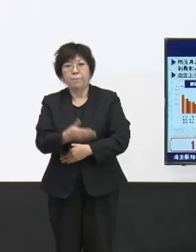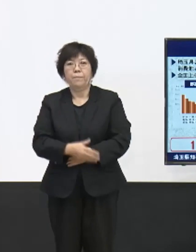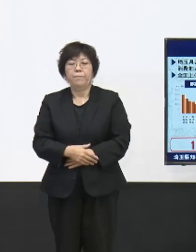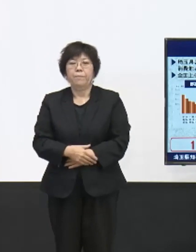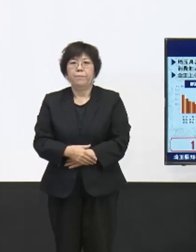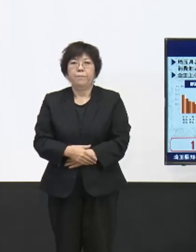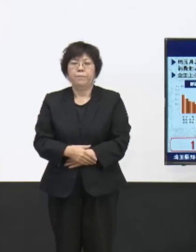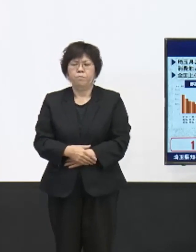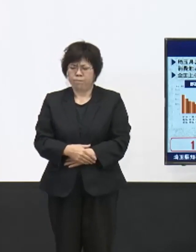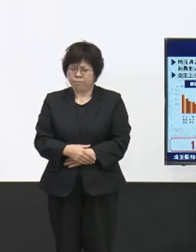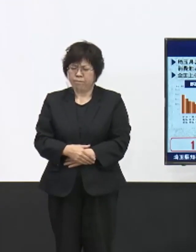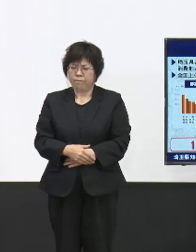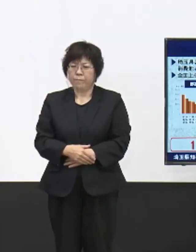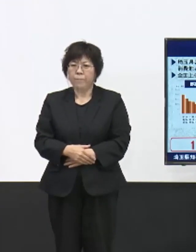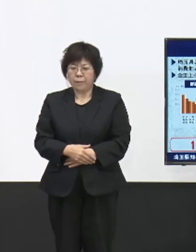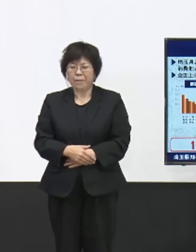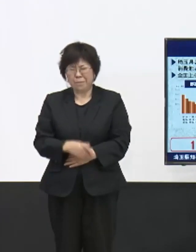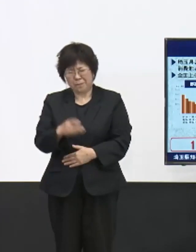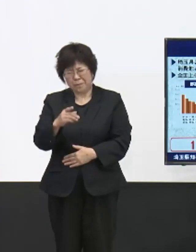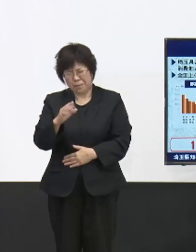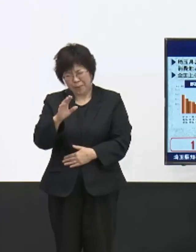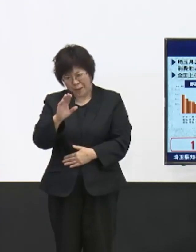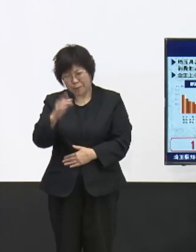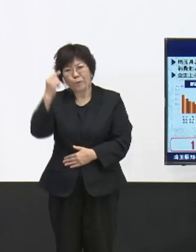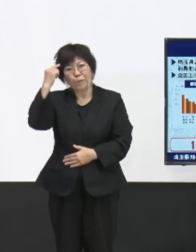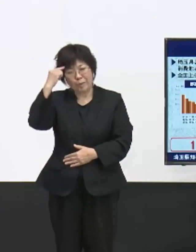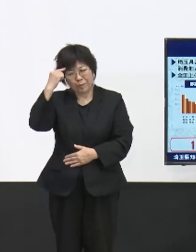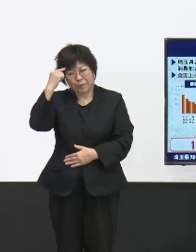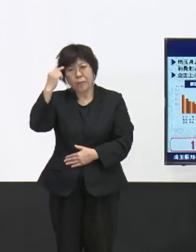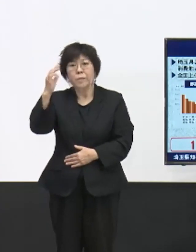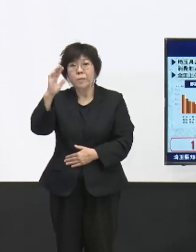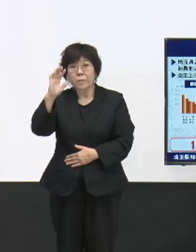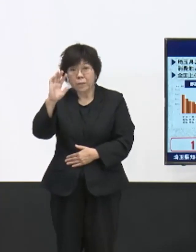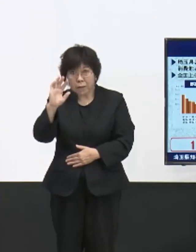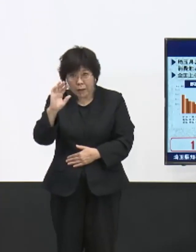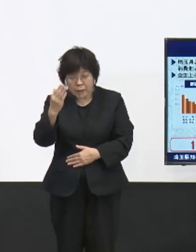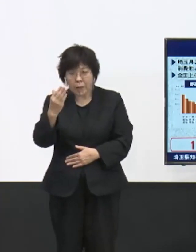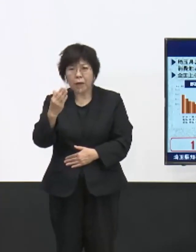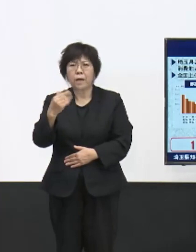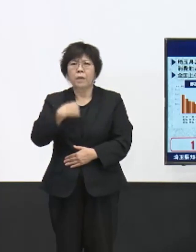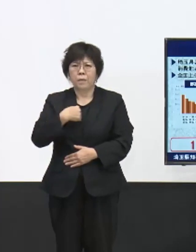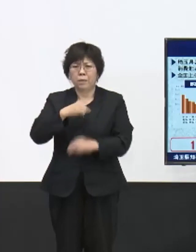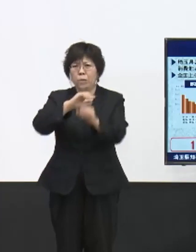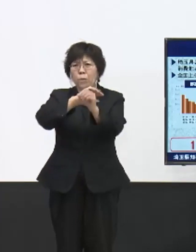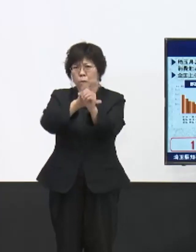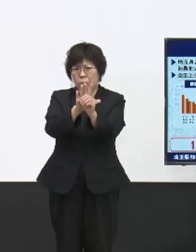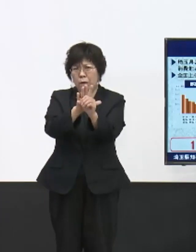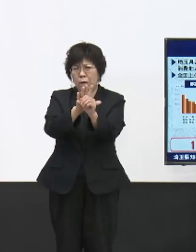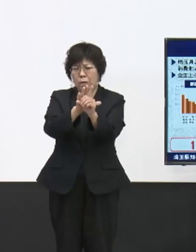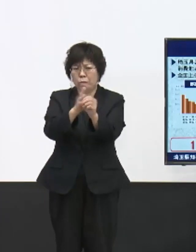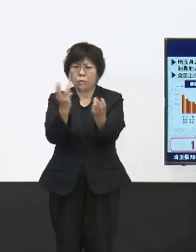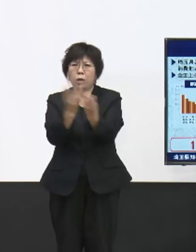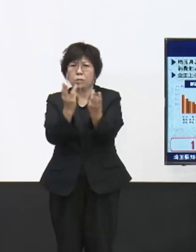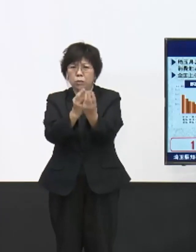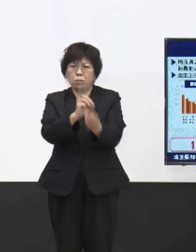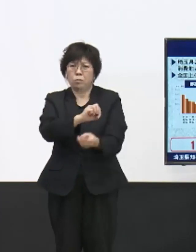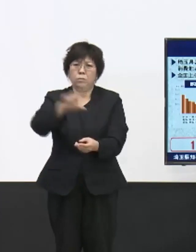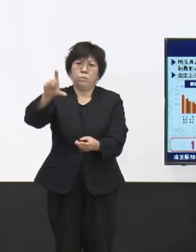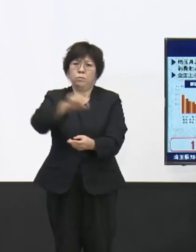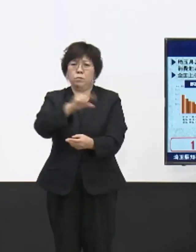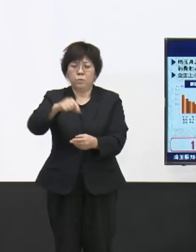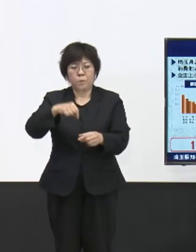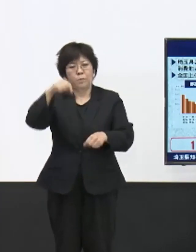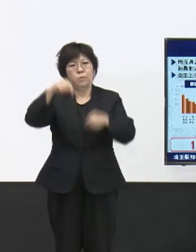か。 まあ、可能性としてはあると思いますが、ただ感染者は我々が左右するわけにはいかないので、とにかく現場とし